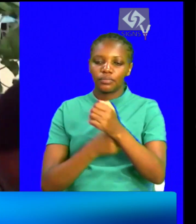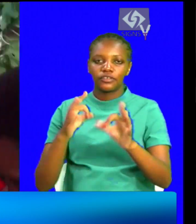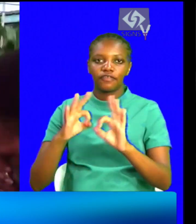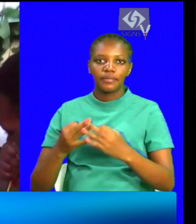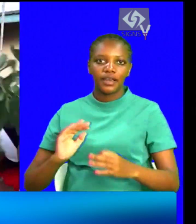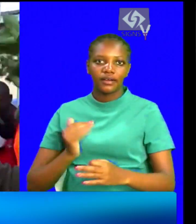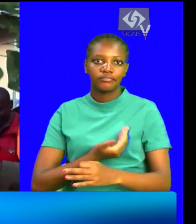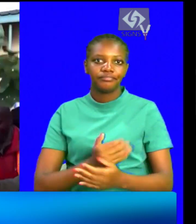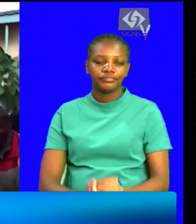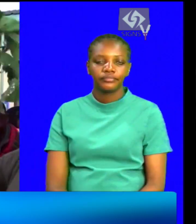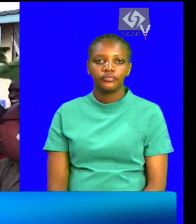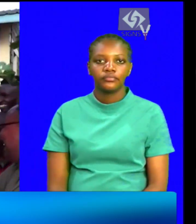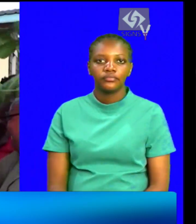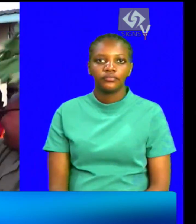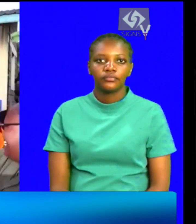pia kwa kulisha familia.